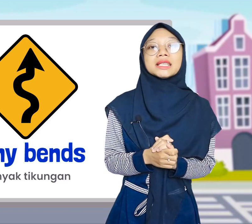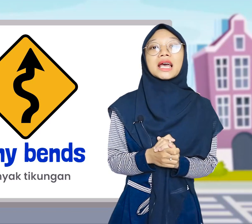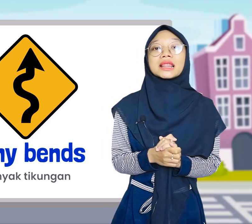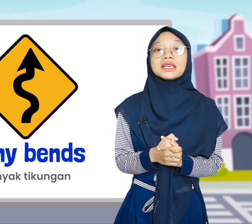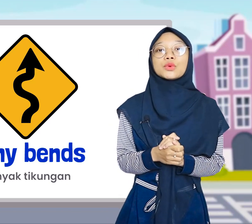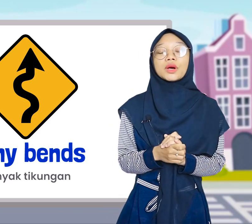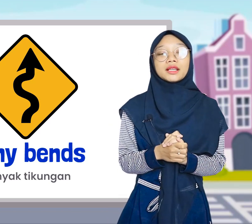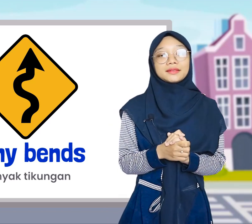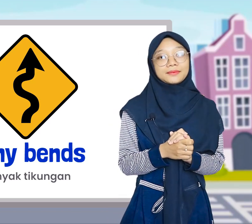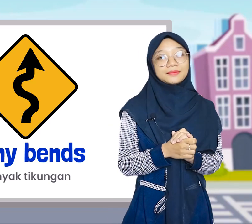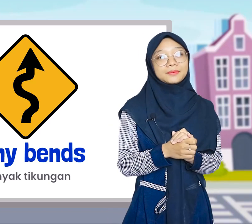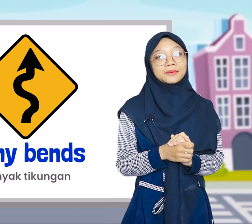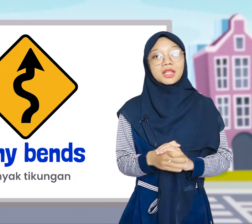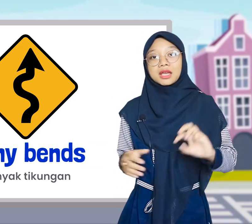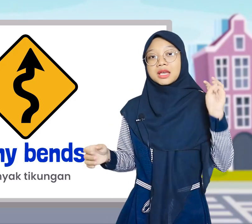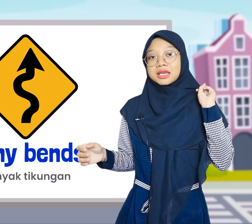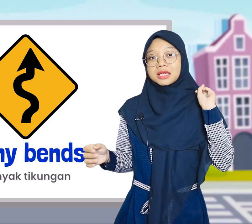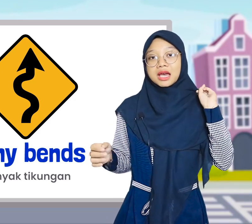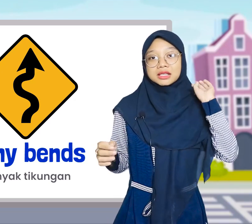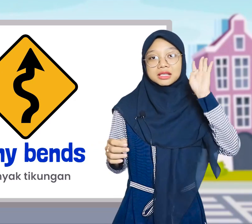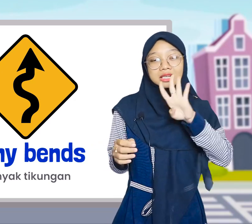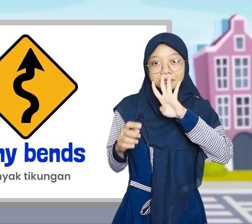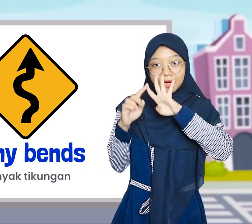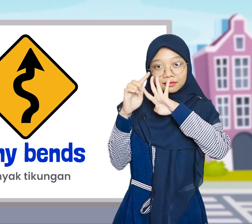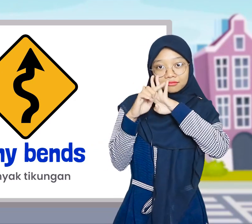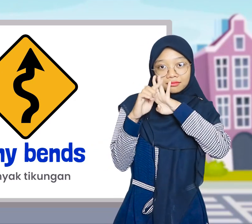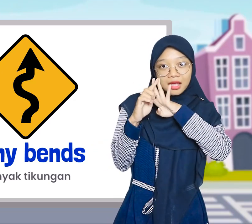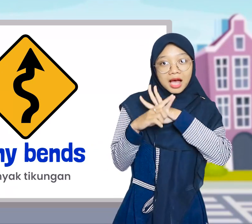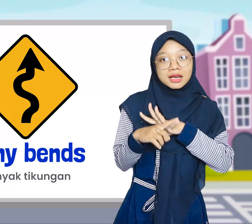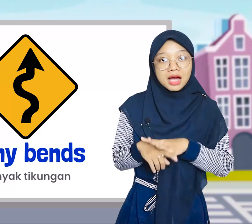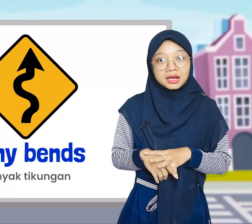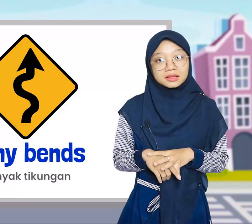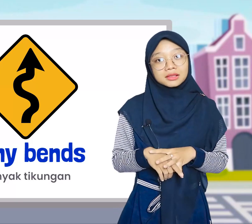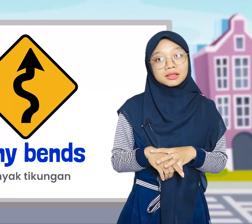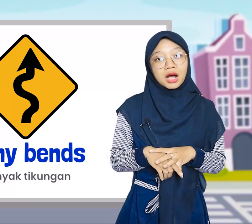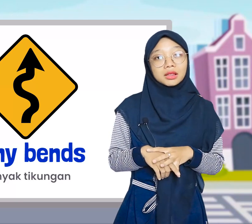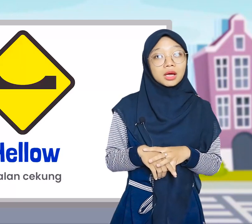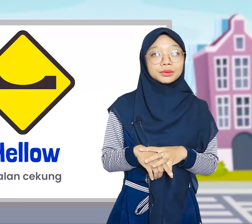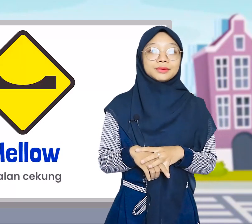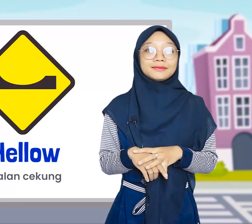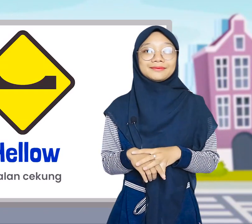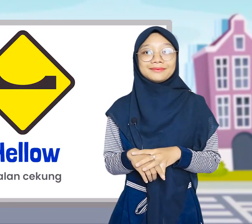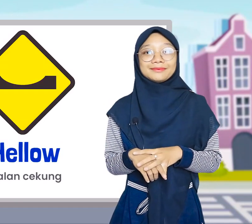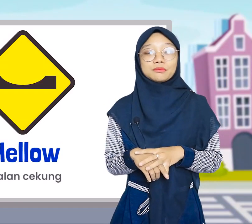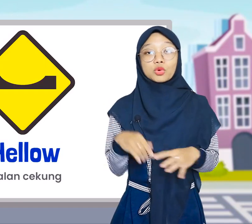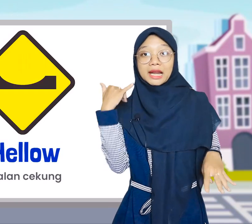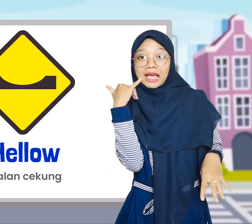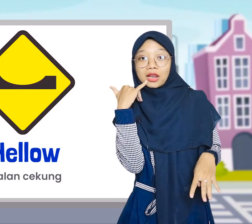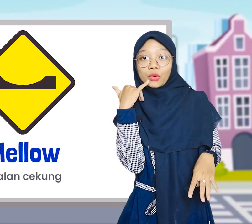banyak tikungan. Yang keempat ada hello. Bukan hello